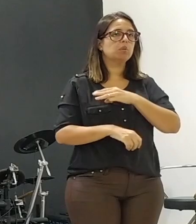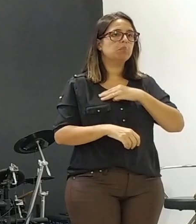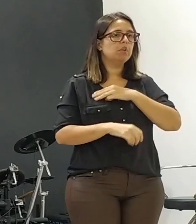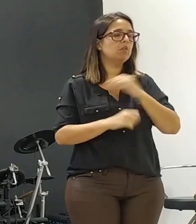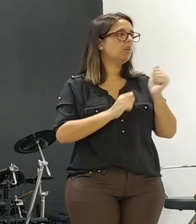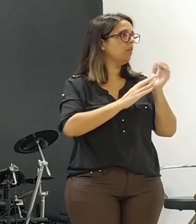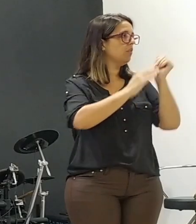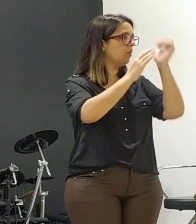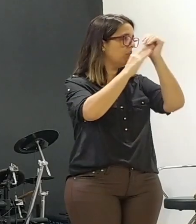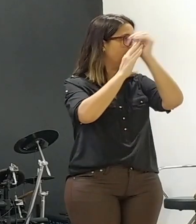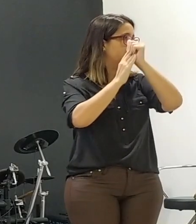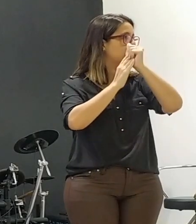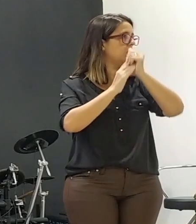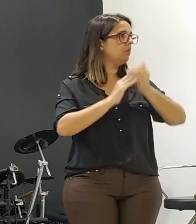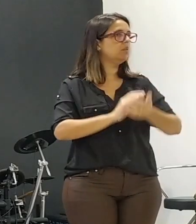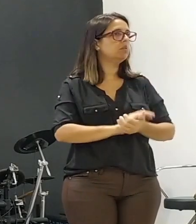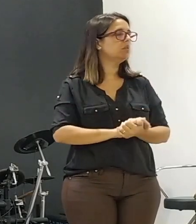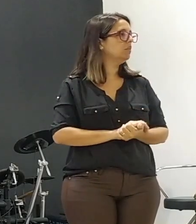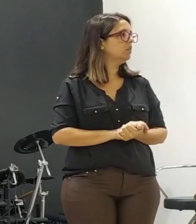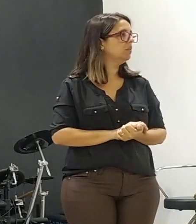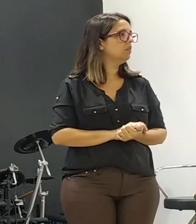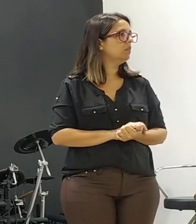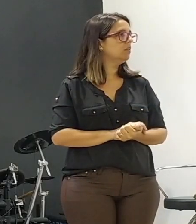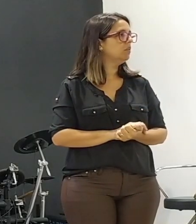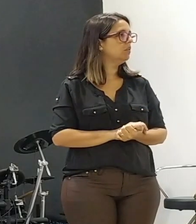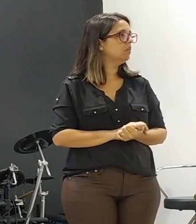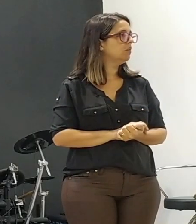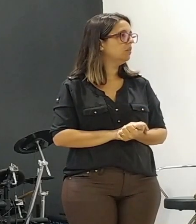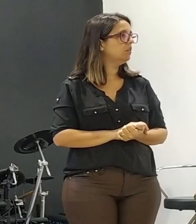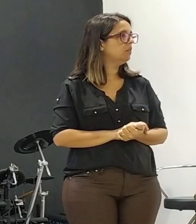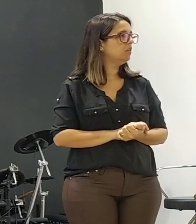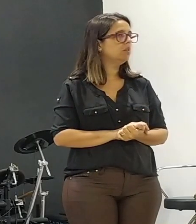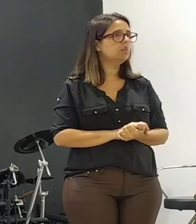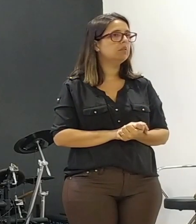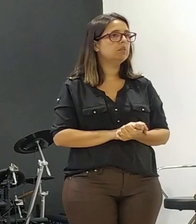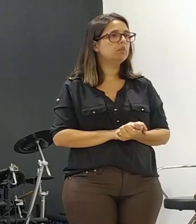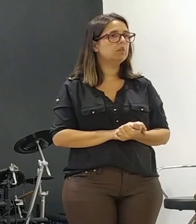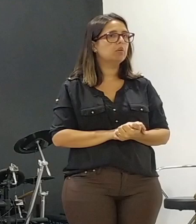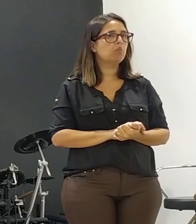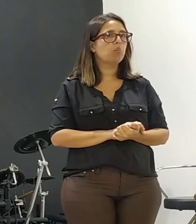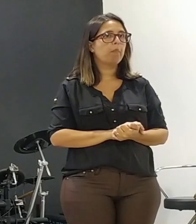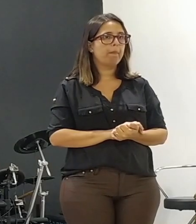Louvor, vai cantar? Glória a Deus. Enquanto as pessoas estão se preparando, vai cantar.